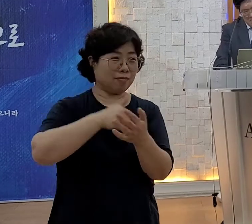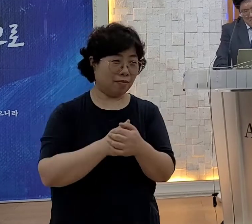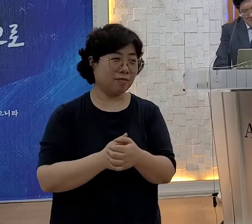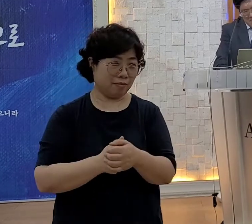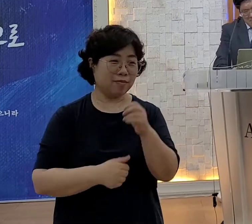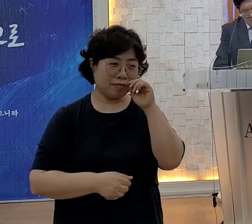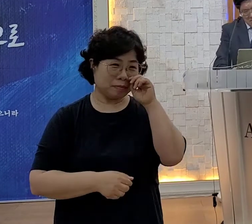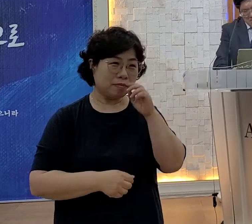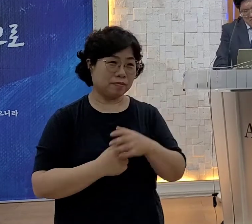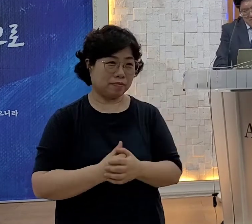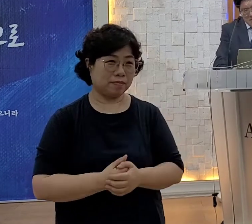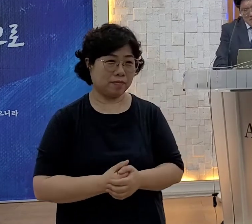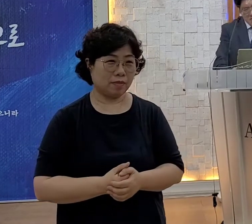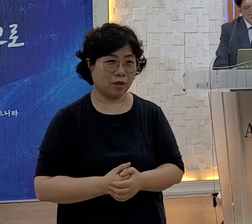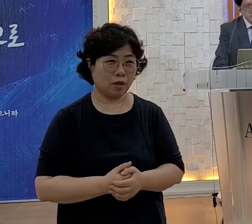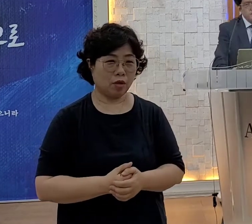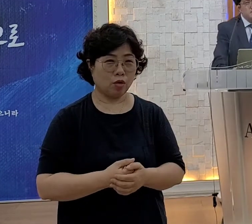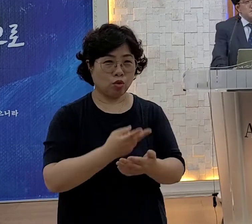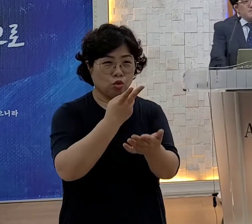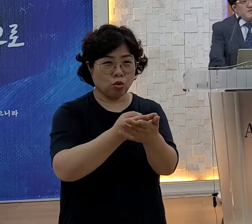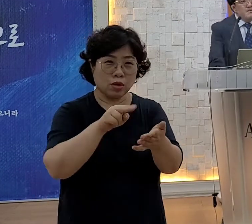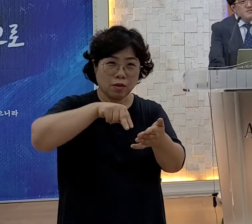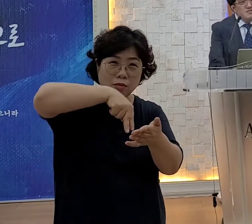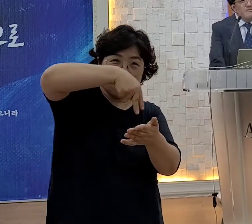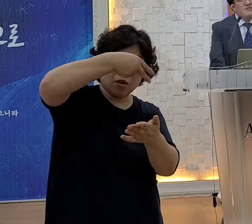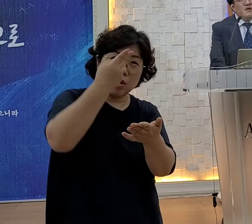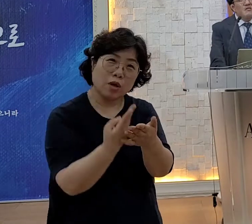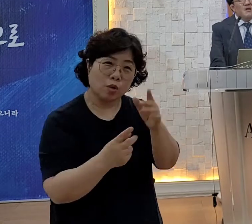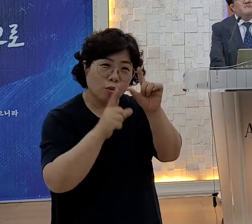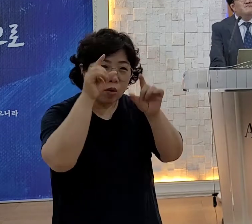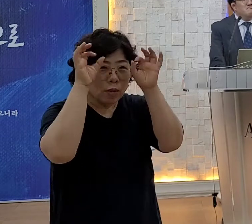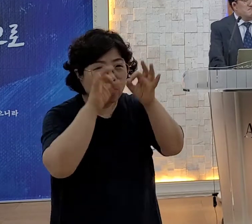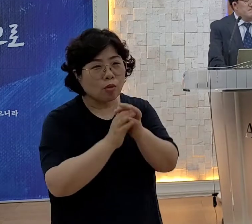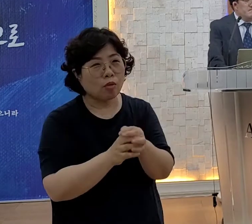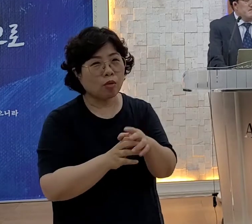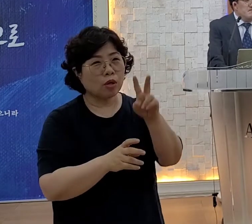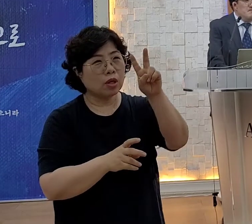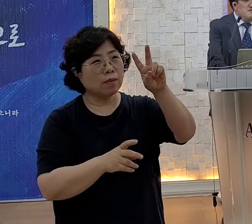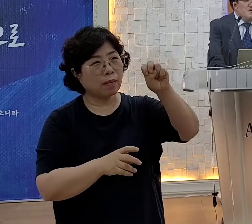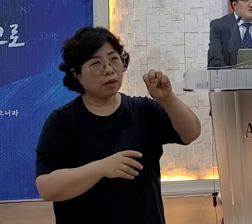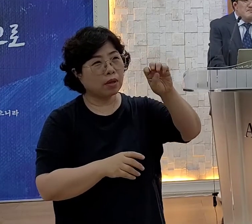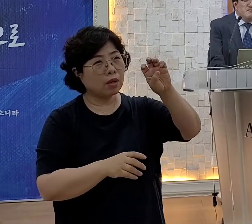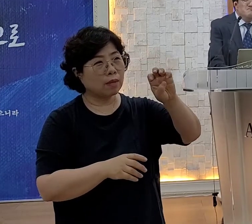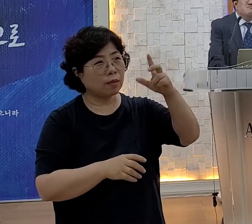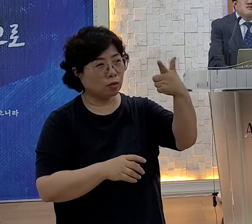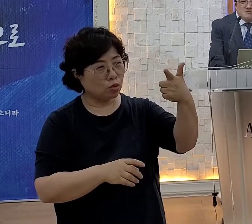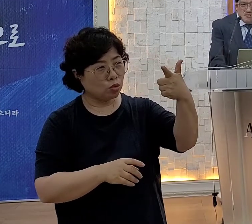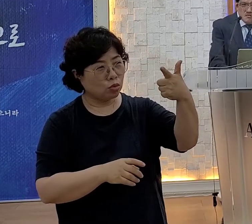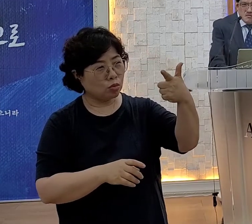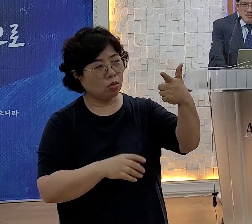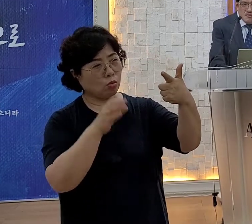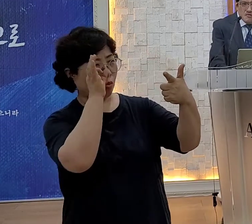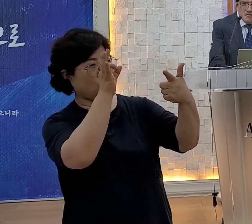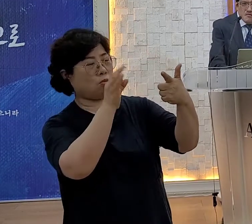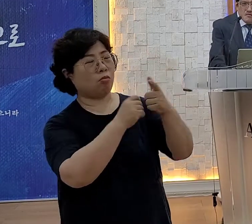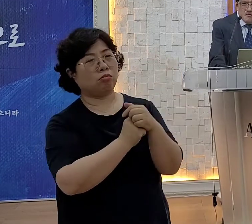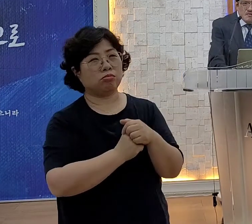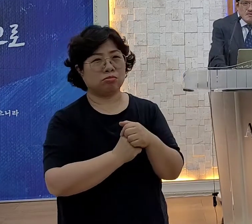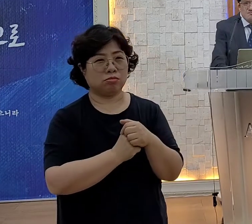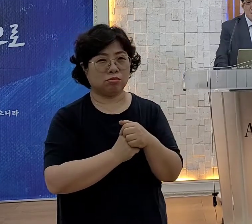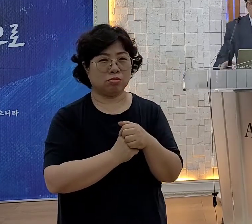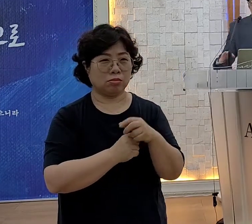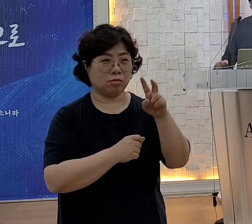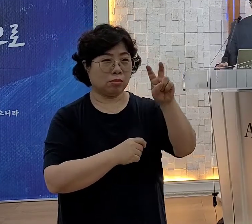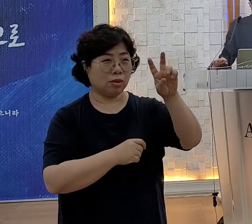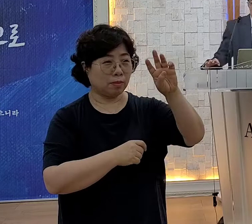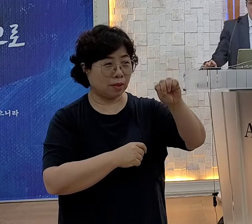저는 그 높이뛰기 누워서 뛰는 거 보면서 2m 36, 236cm. 여러분